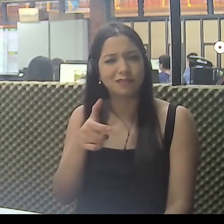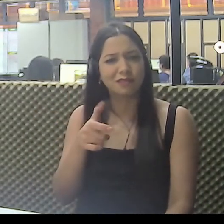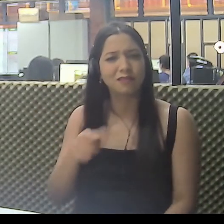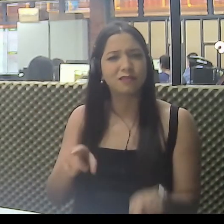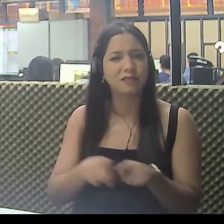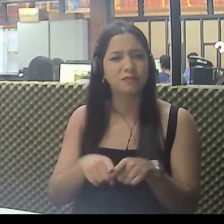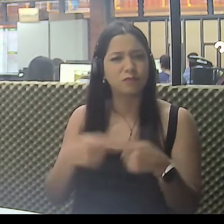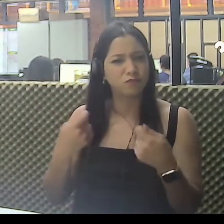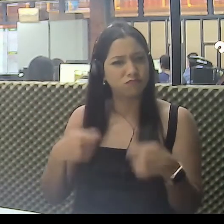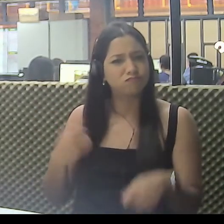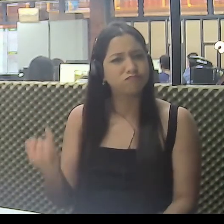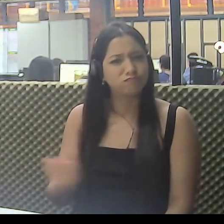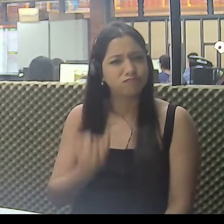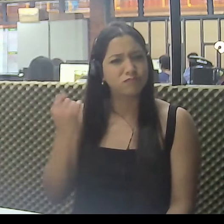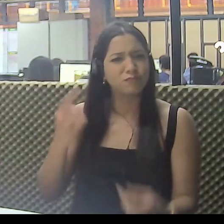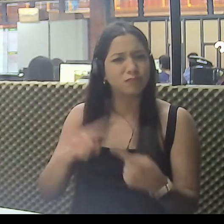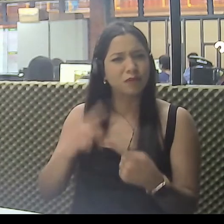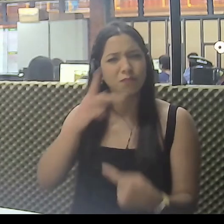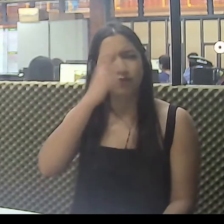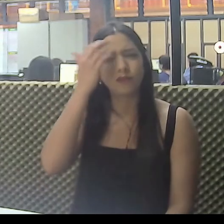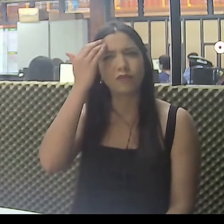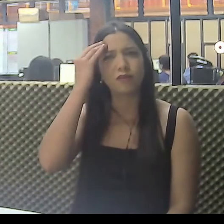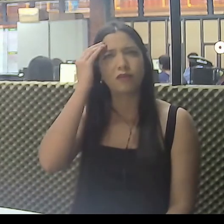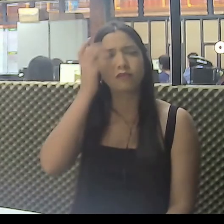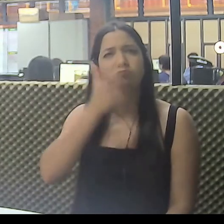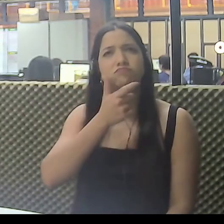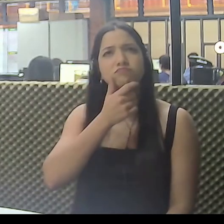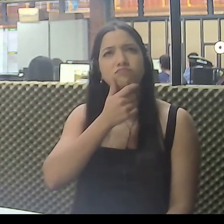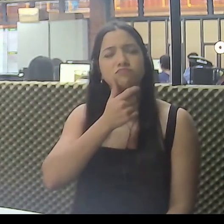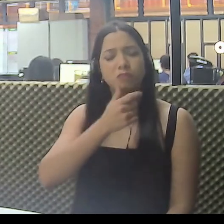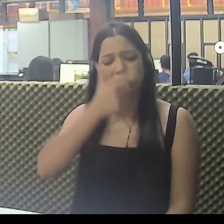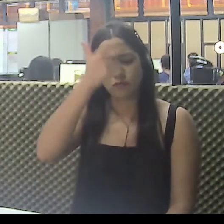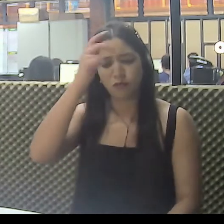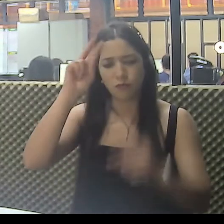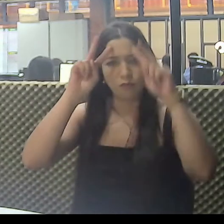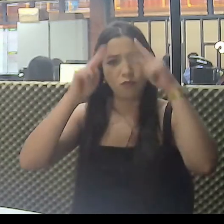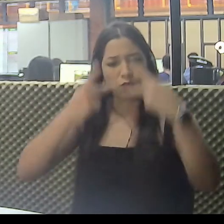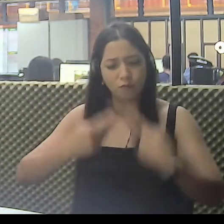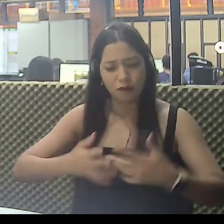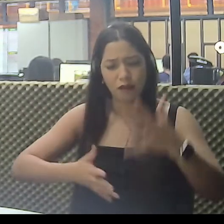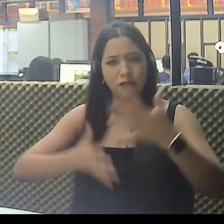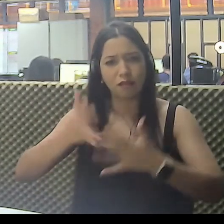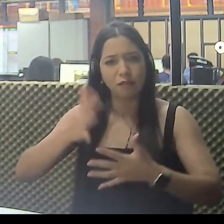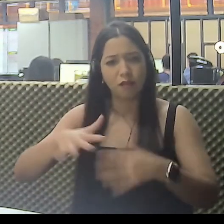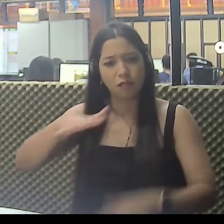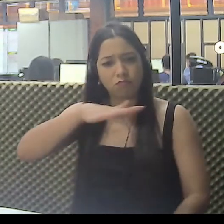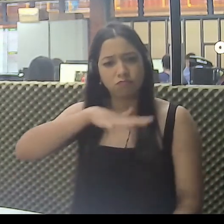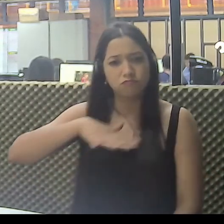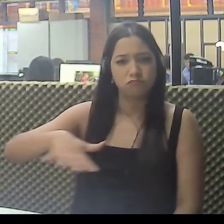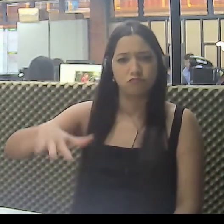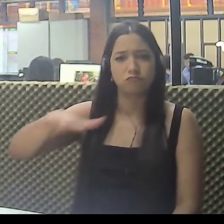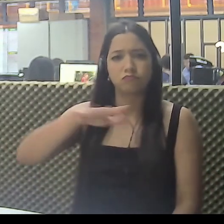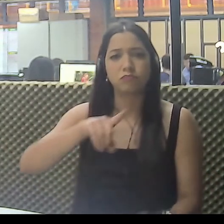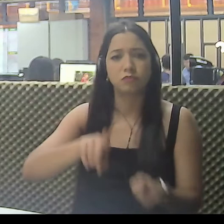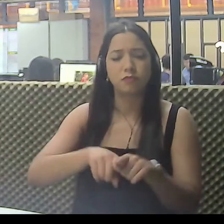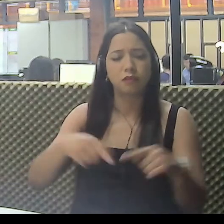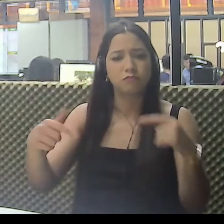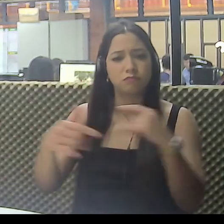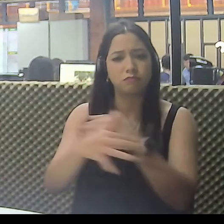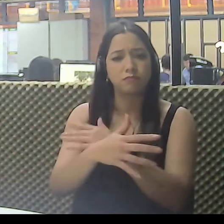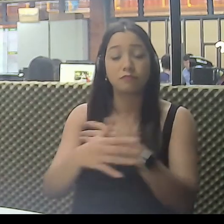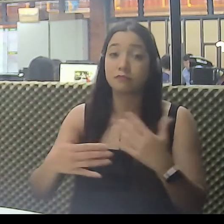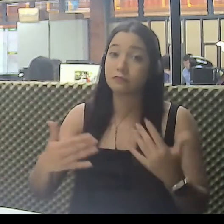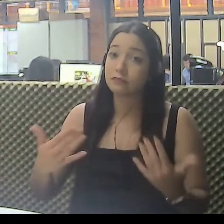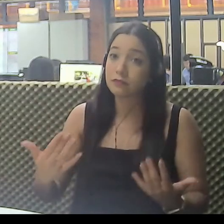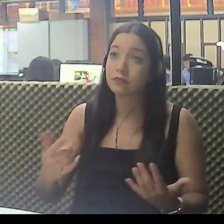que, é necessário, porque a pessoa precisa entender que o homem prejudica o ambiente, prejudica o trânsito. Então, a